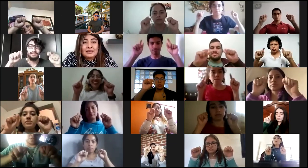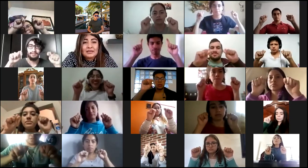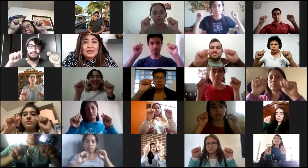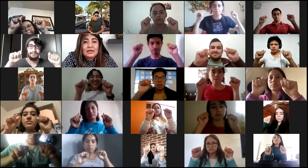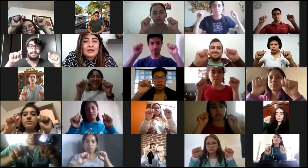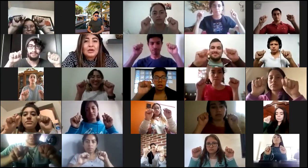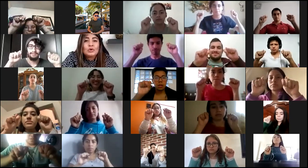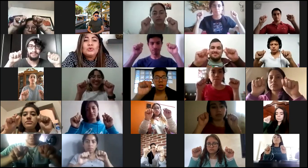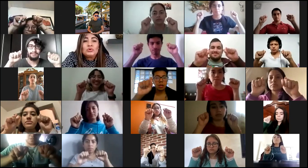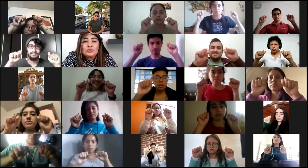U.